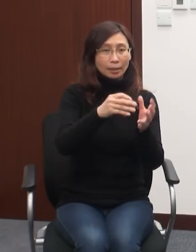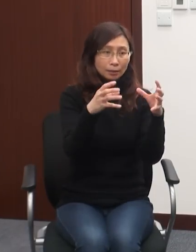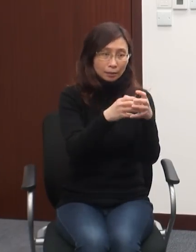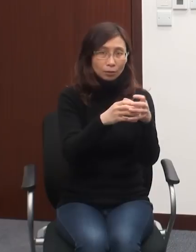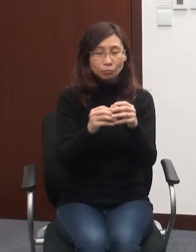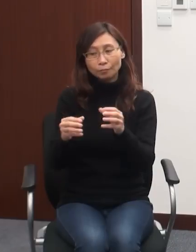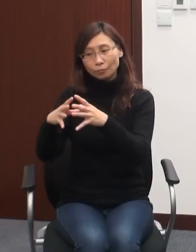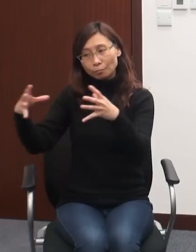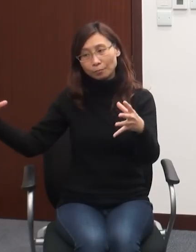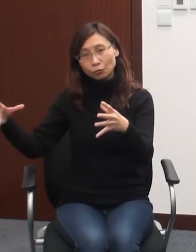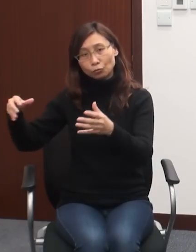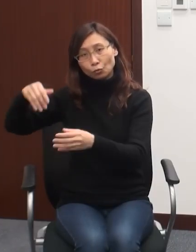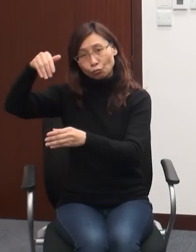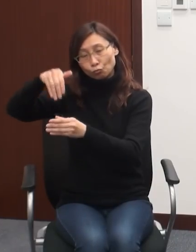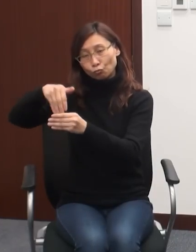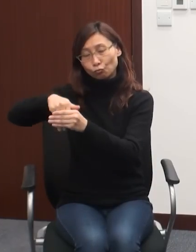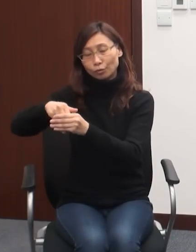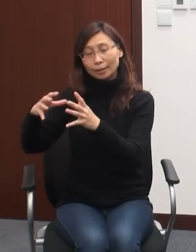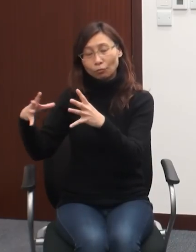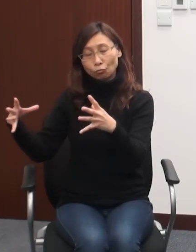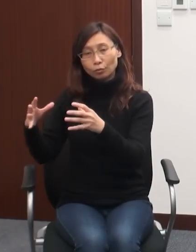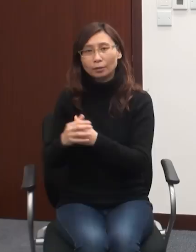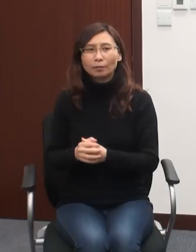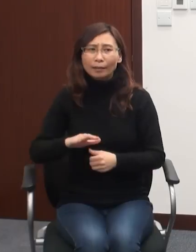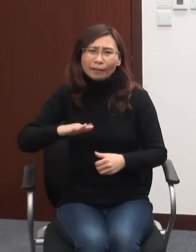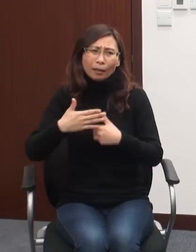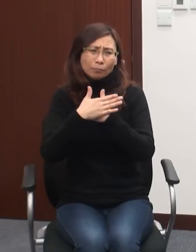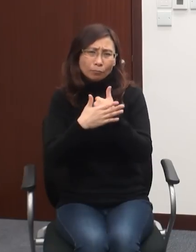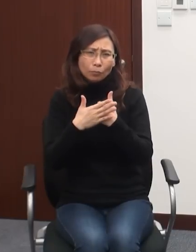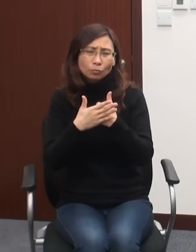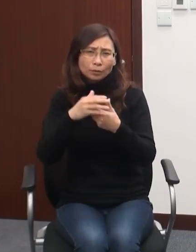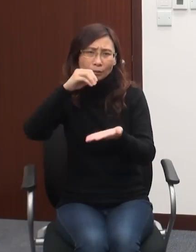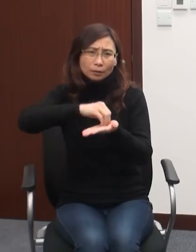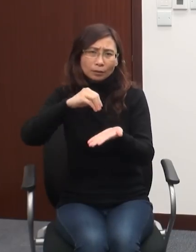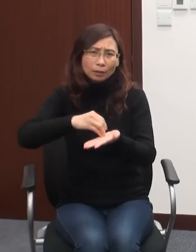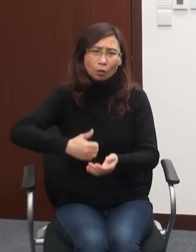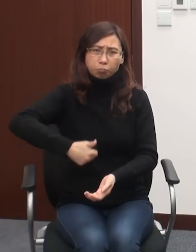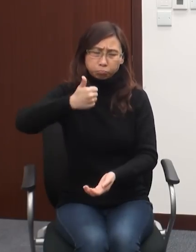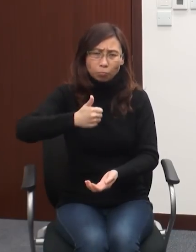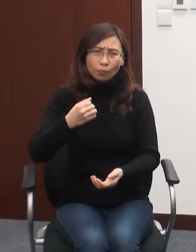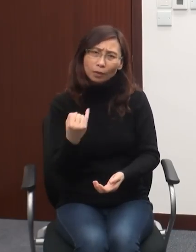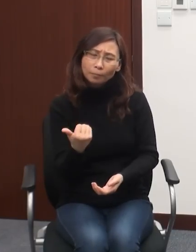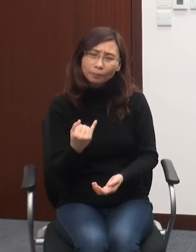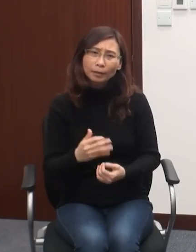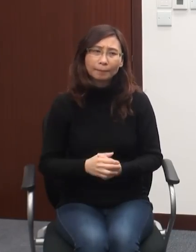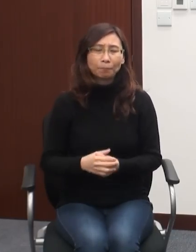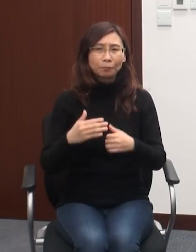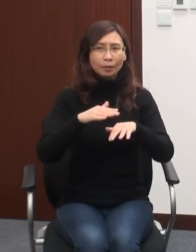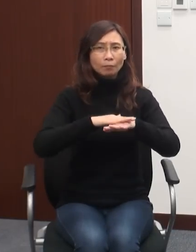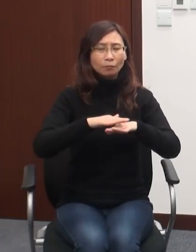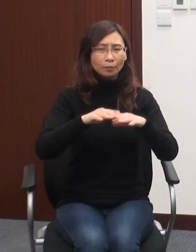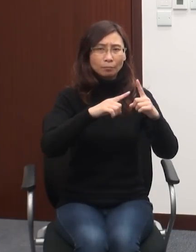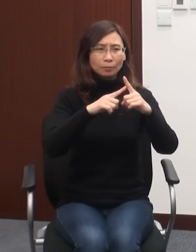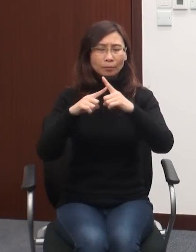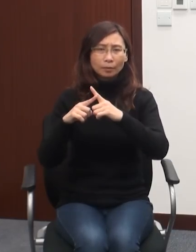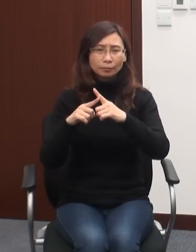你咁樣傾嘅時候。是不是保證到一定選到呢、這個第一，我覺得泛民主派的主流派跟共